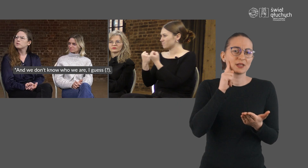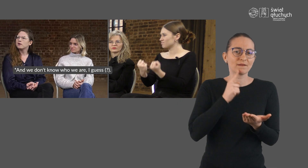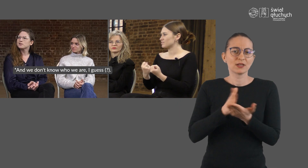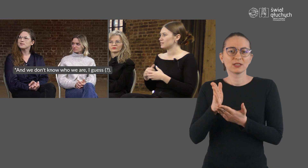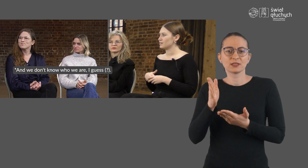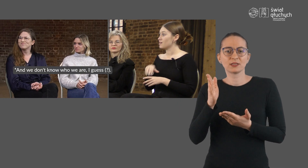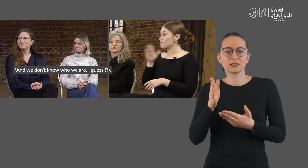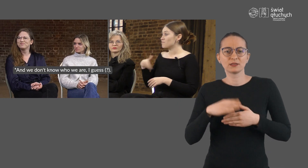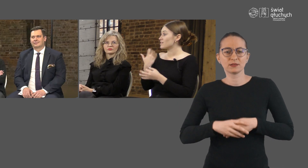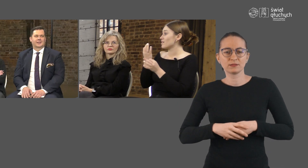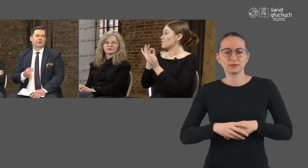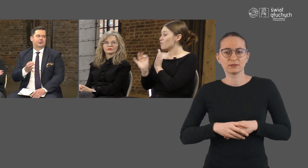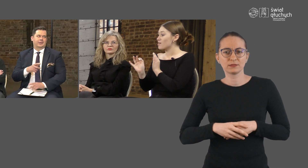dumiowe.